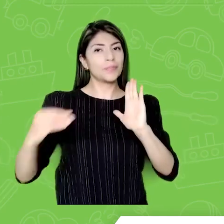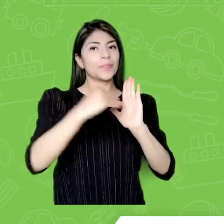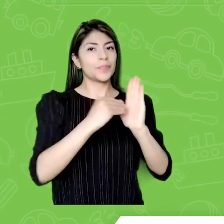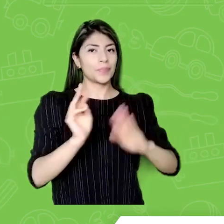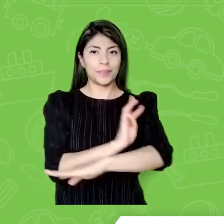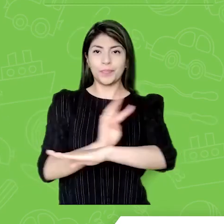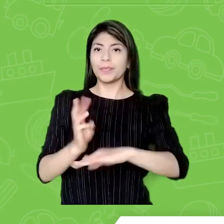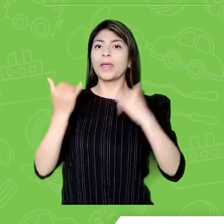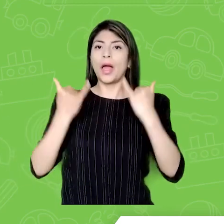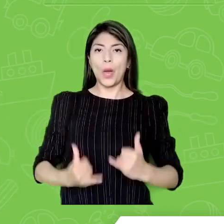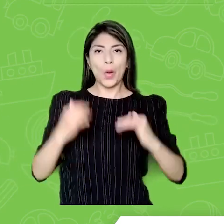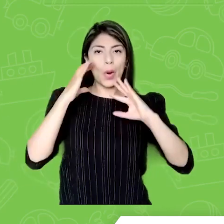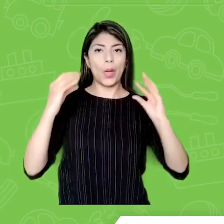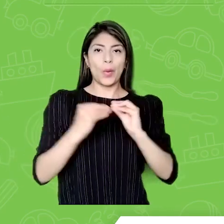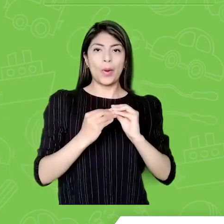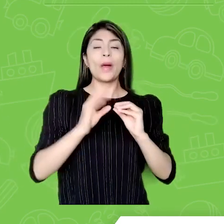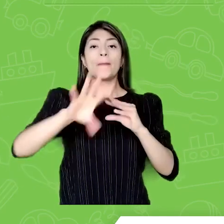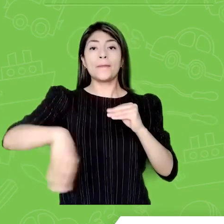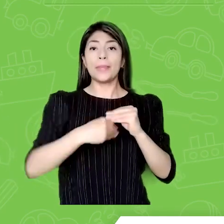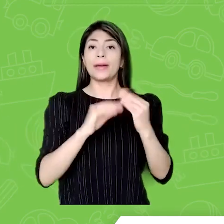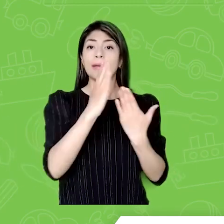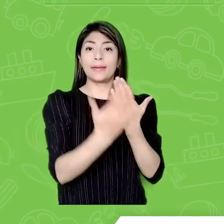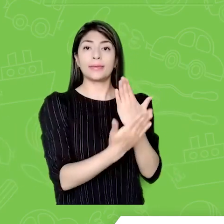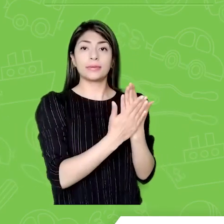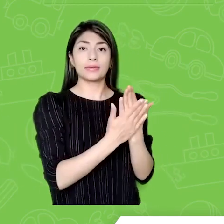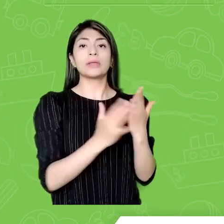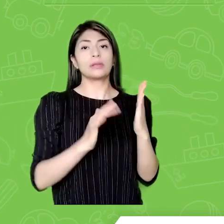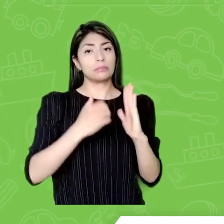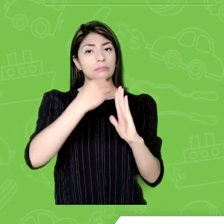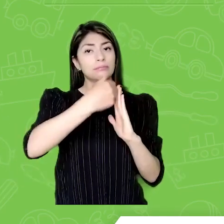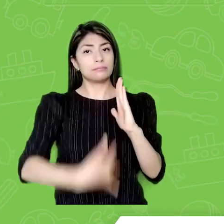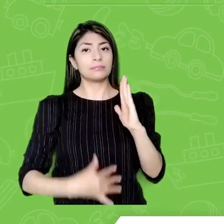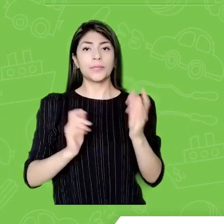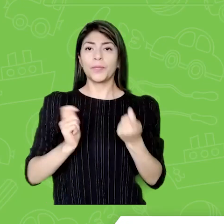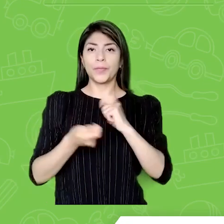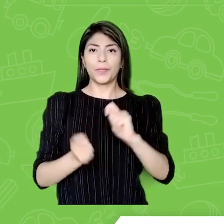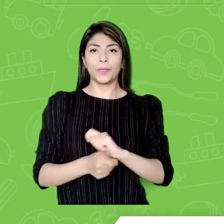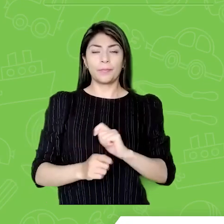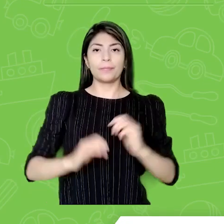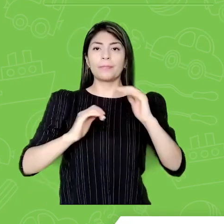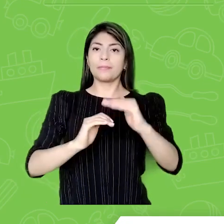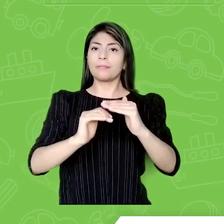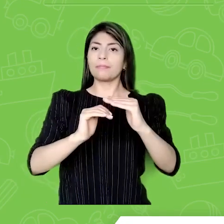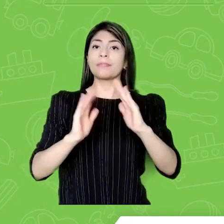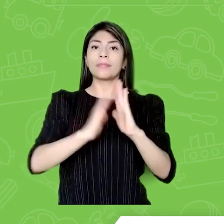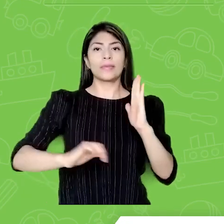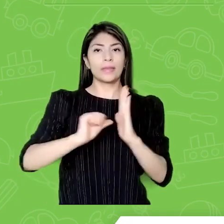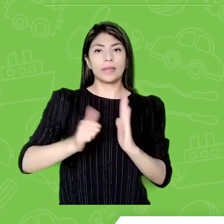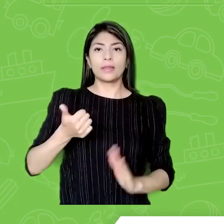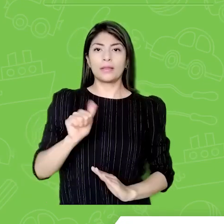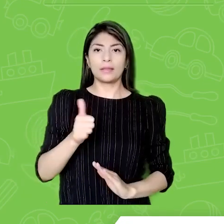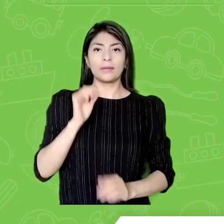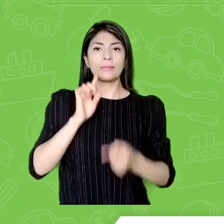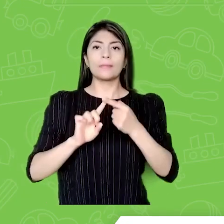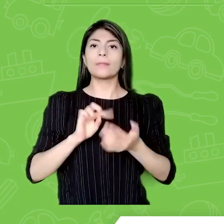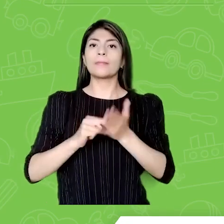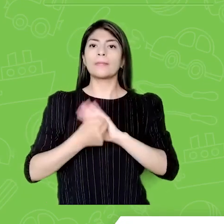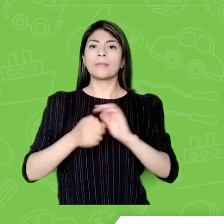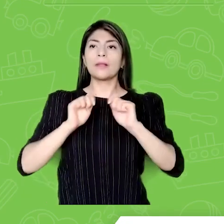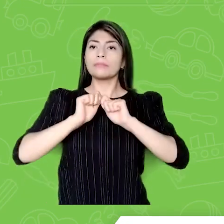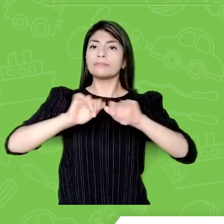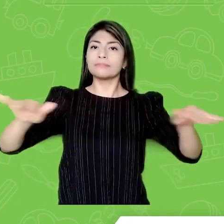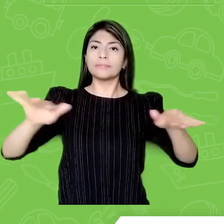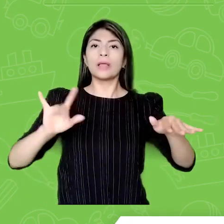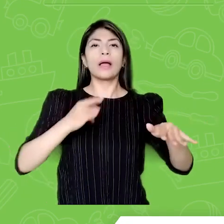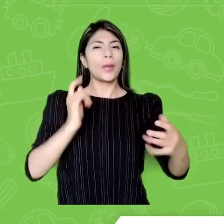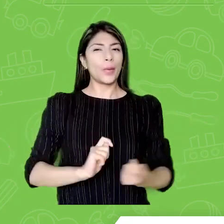su anexo y sus modificaciones. Artículo 10. Modificación de la convocatoria. De conformidad con